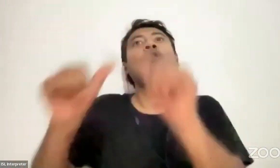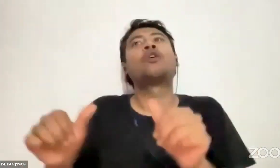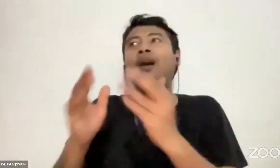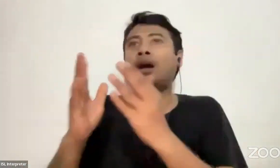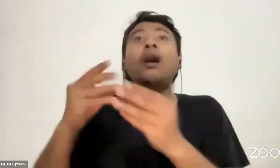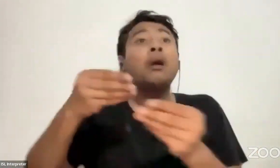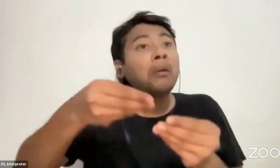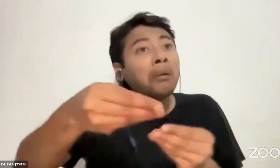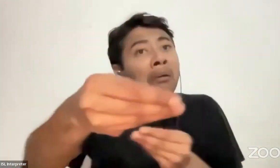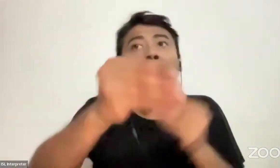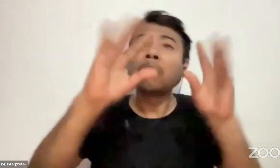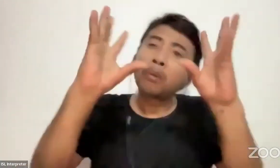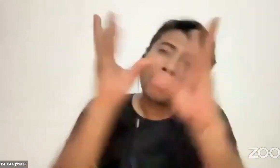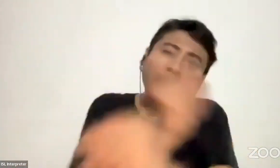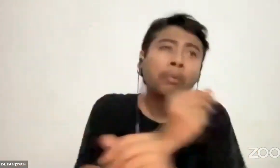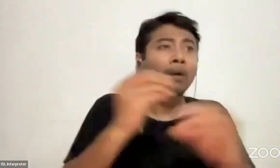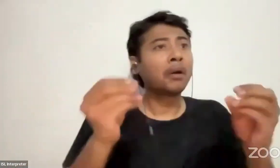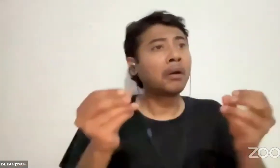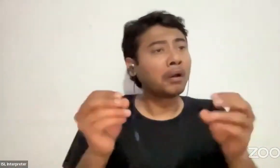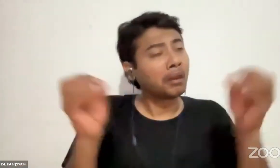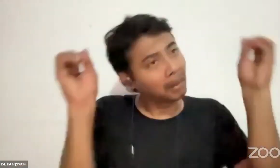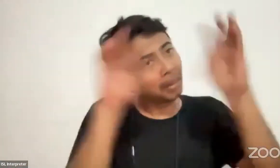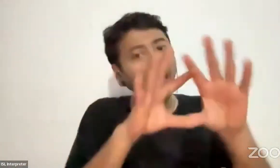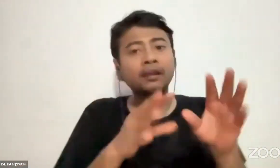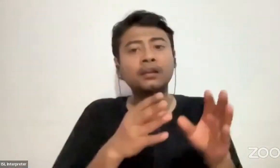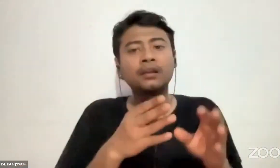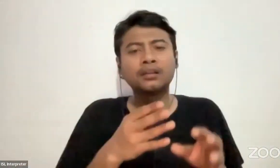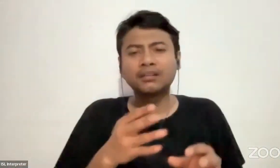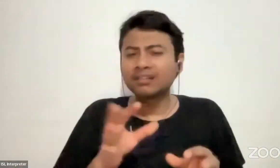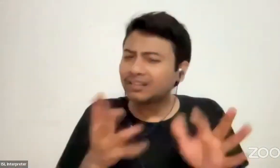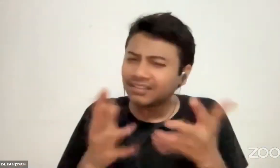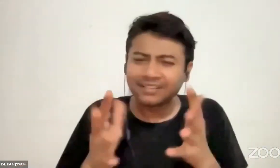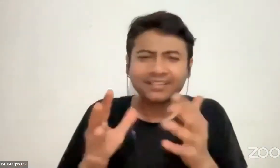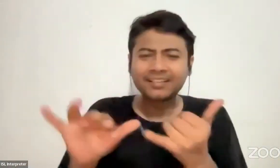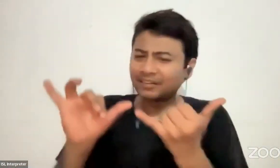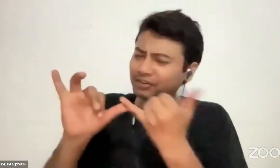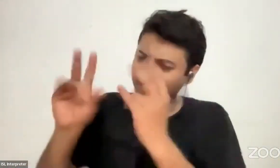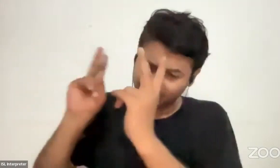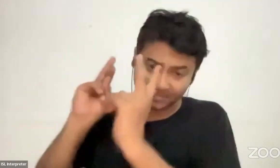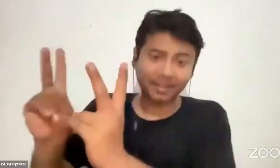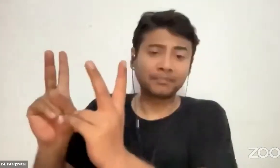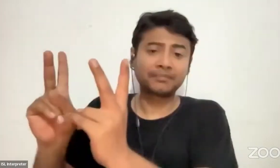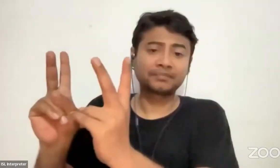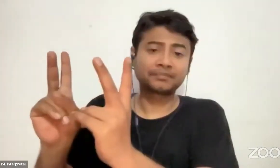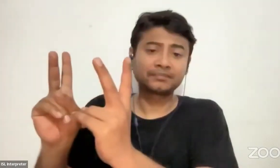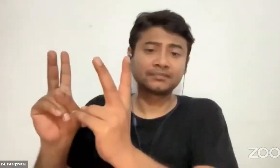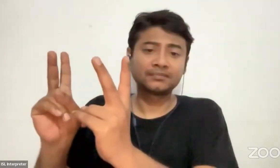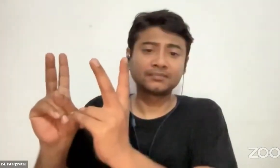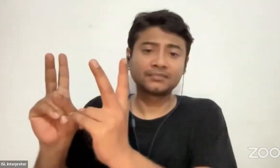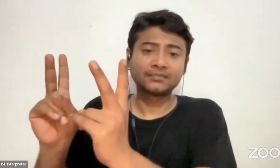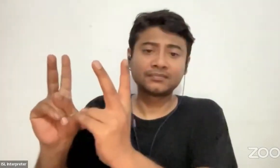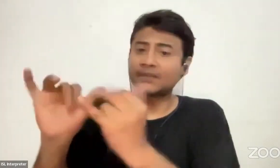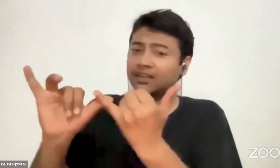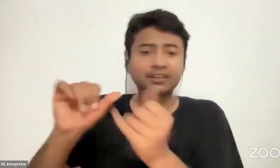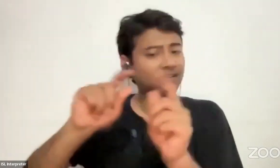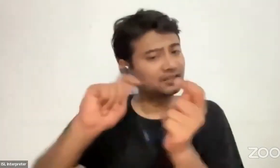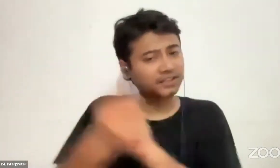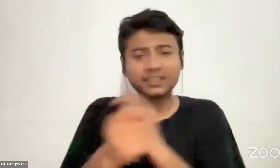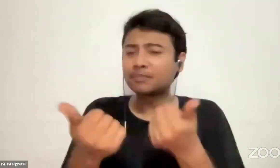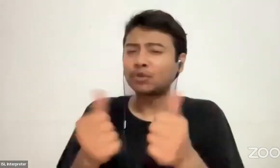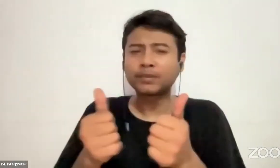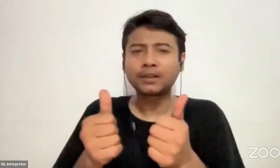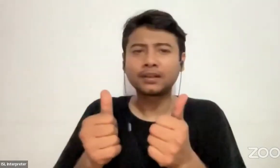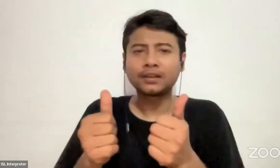अविनाशी स्वरूप है। और मेरी प्रकृति कैसी है, नेचर बता रहे हैं भगवान अपना, कहते हैं सर्वोच्च नेचर, है ना,